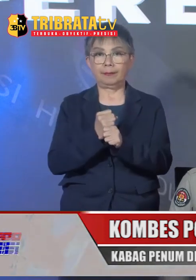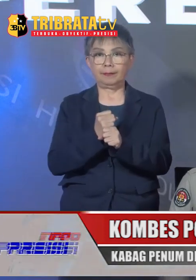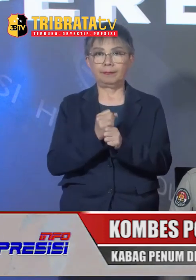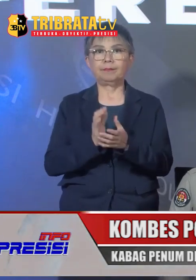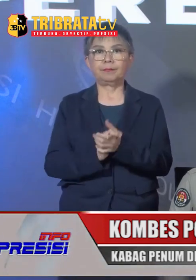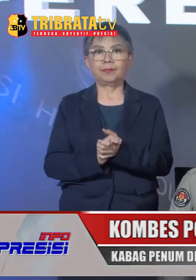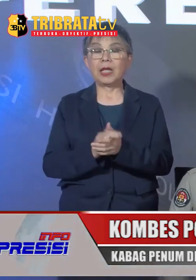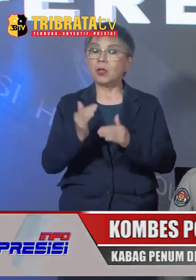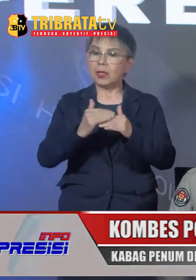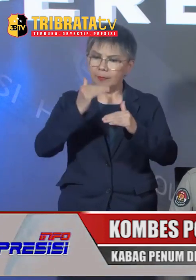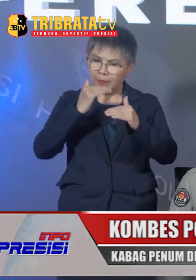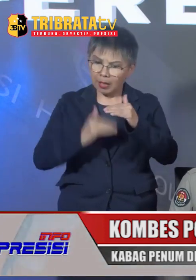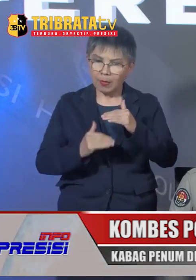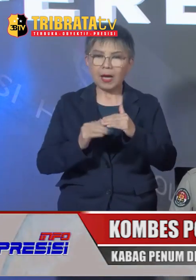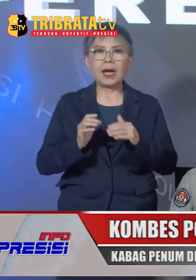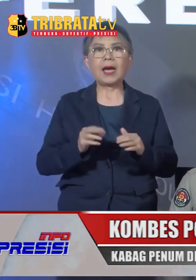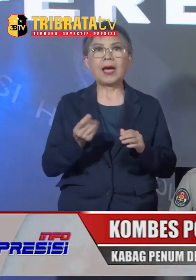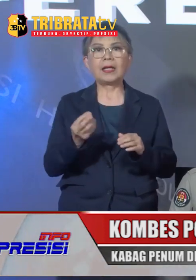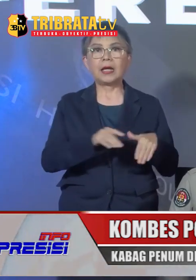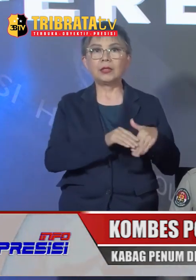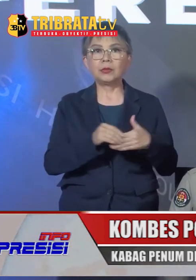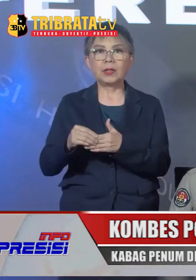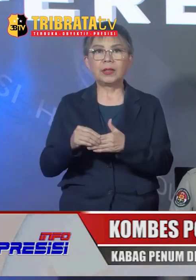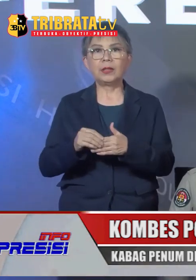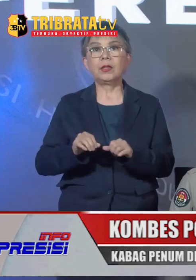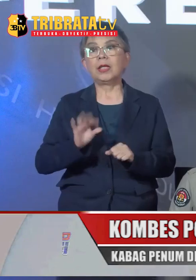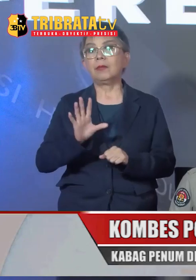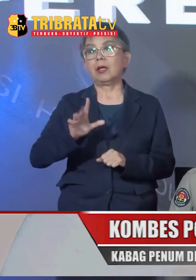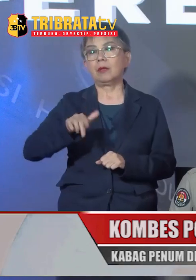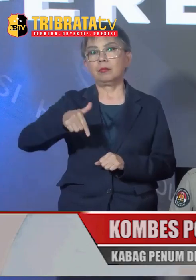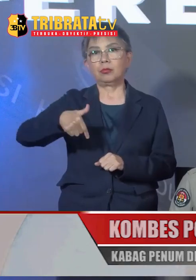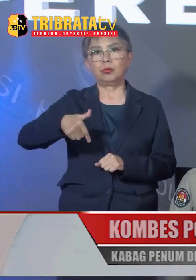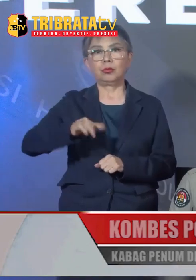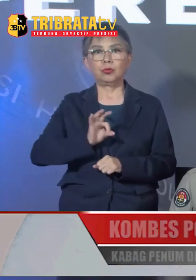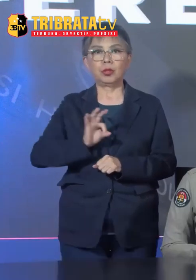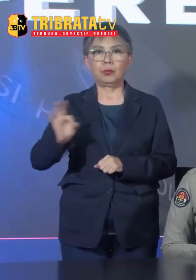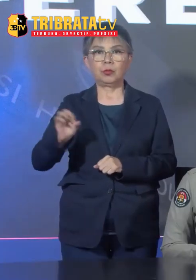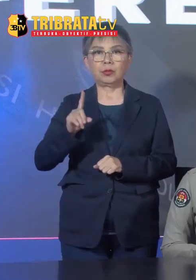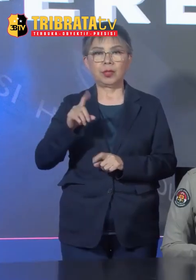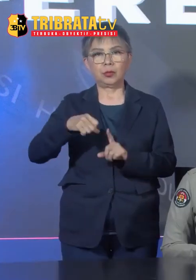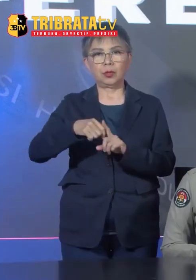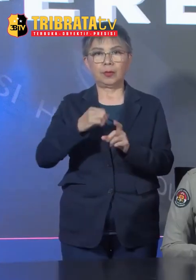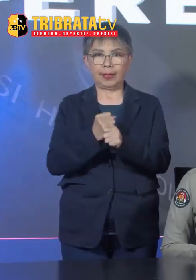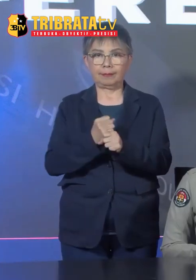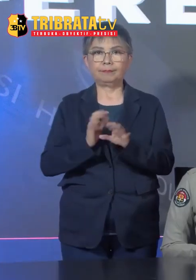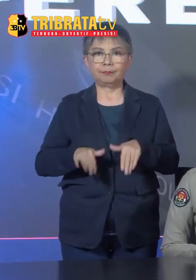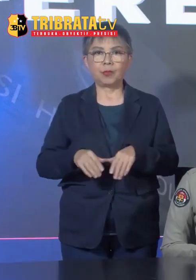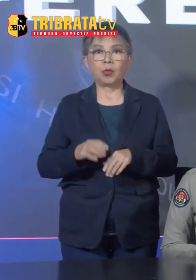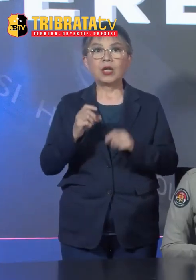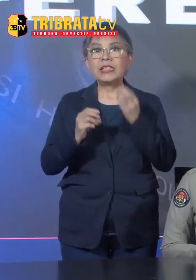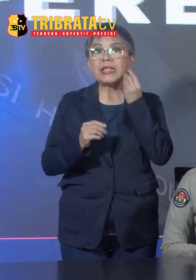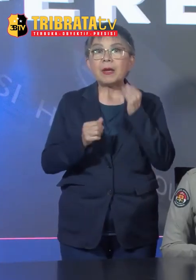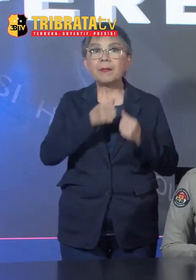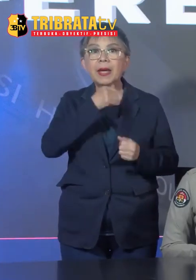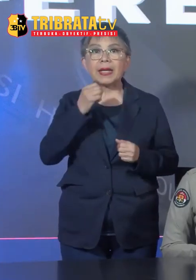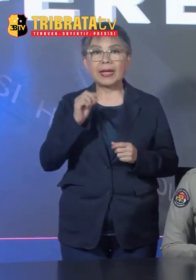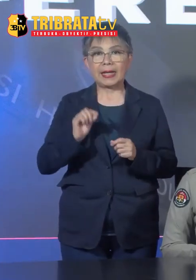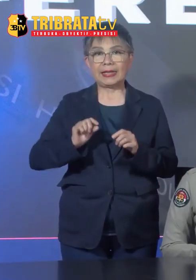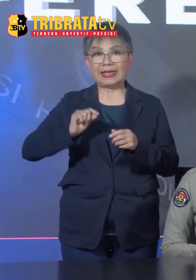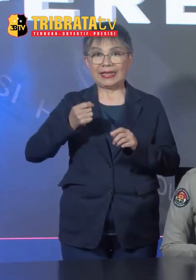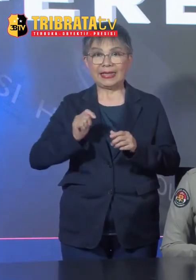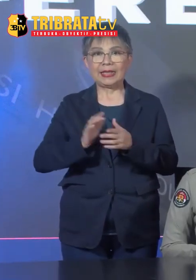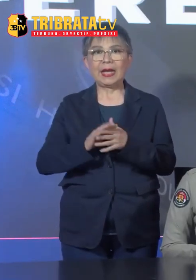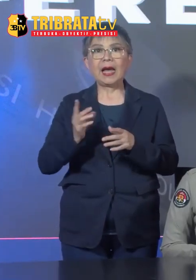per kg di bawah harga acuan yaitu 57.000 per kg untuk cabe merah